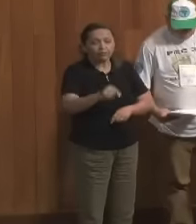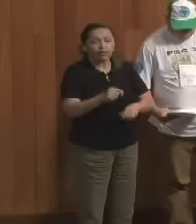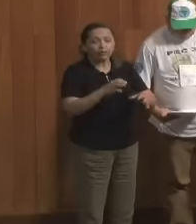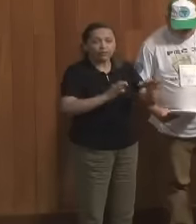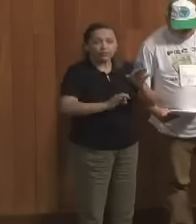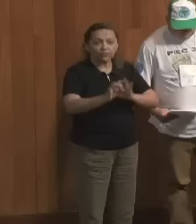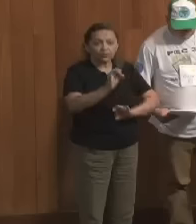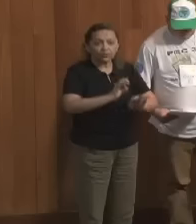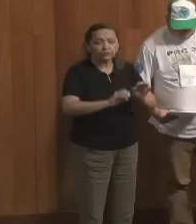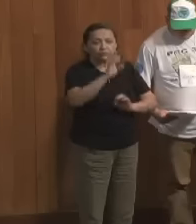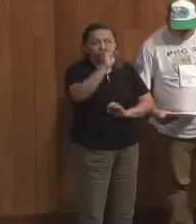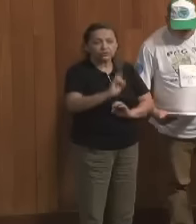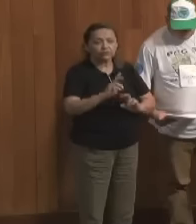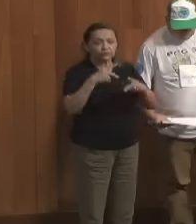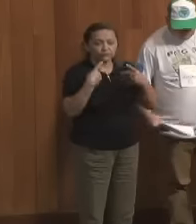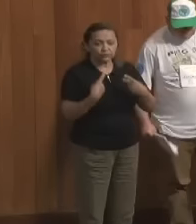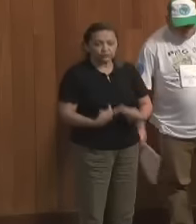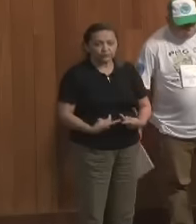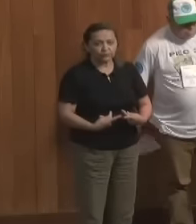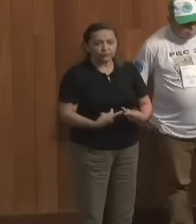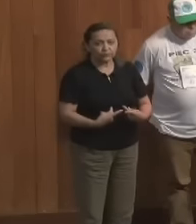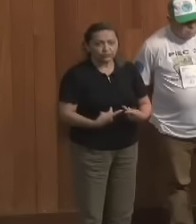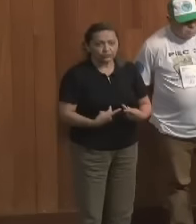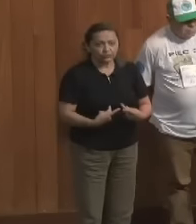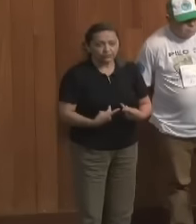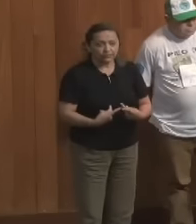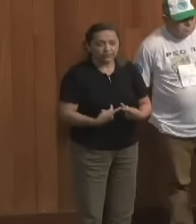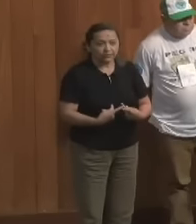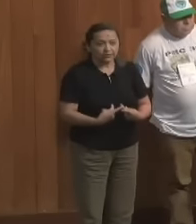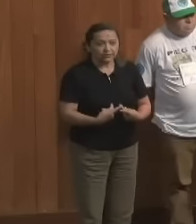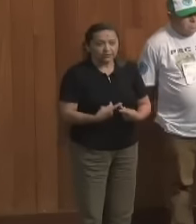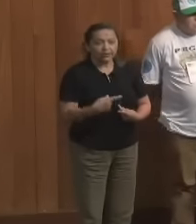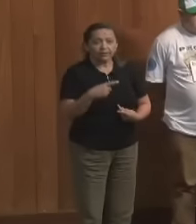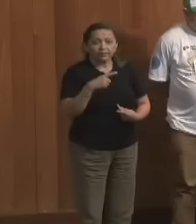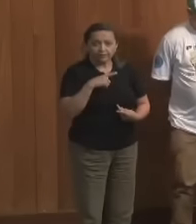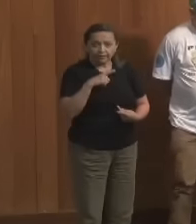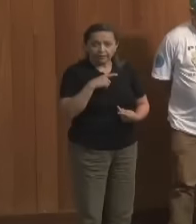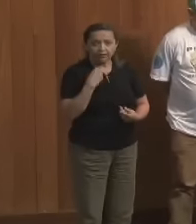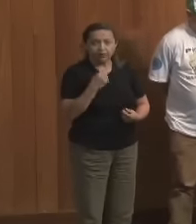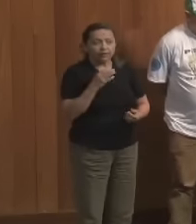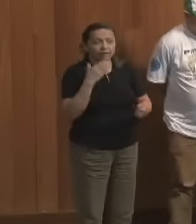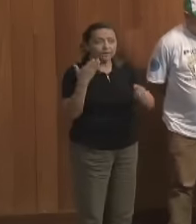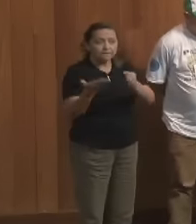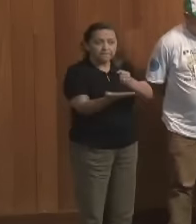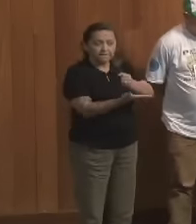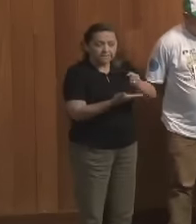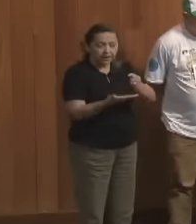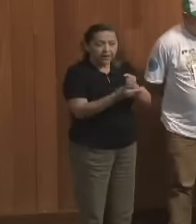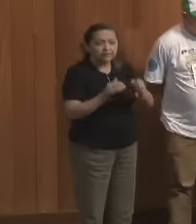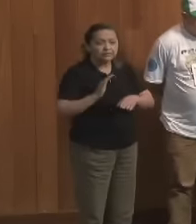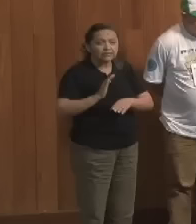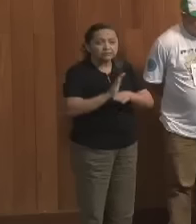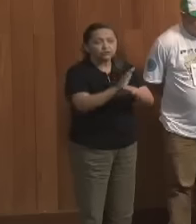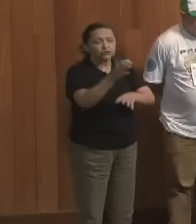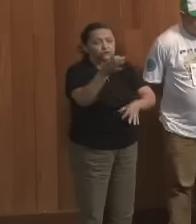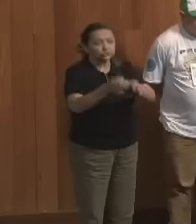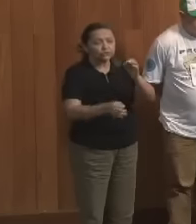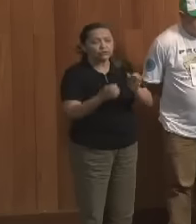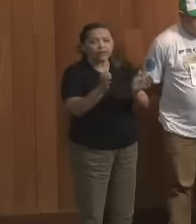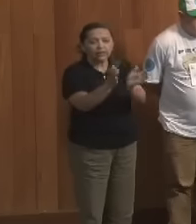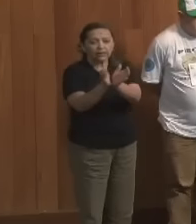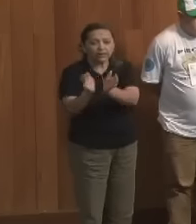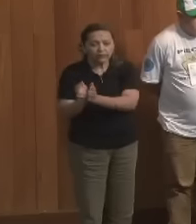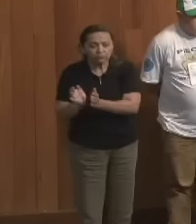organização de direitos humanos que tem como base a assessoria jurídica a movimentos